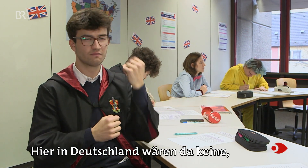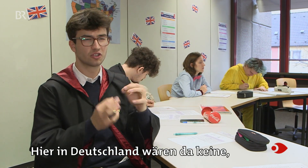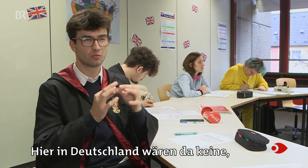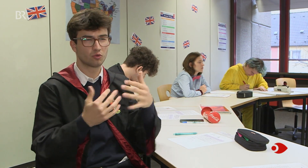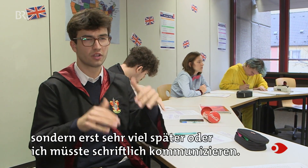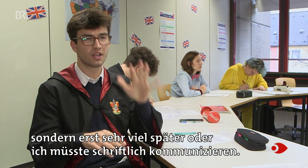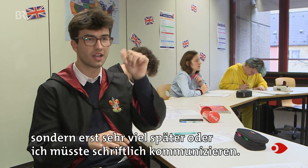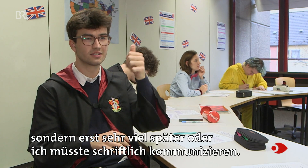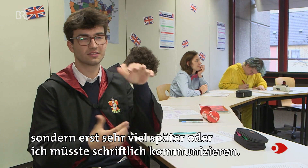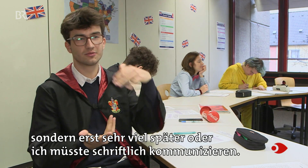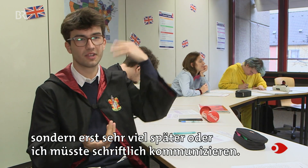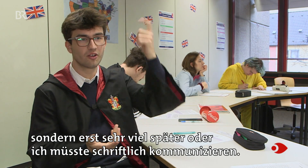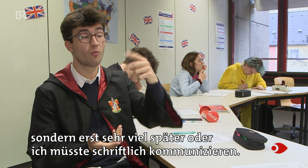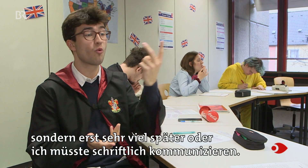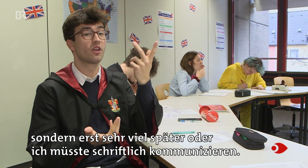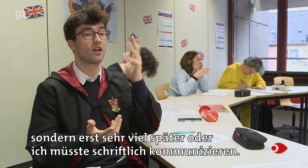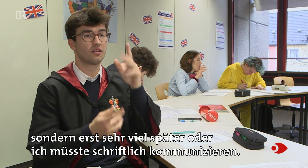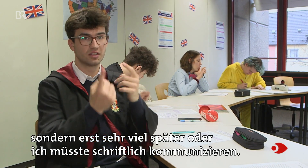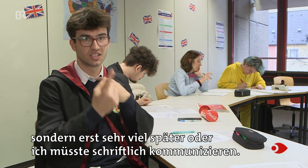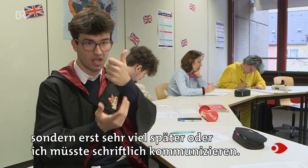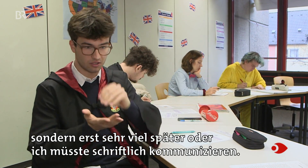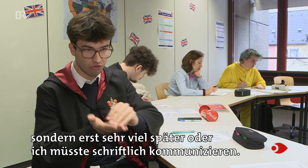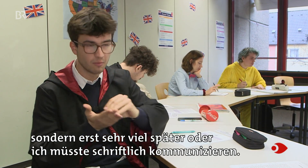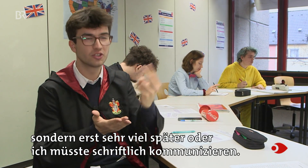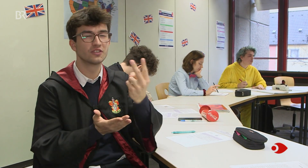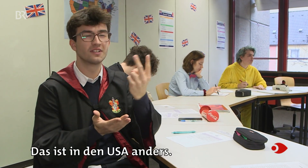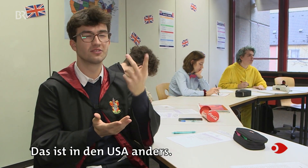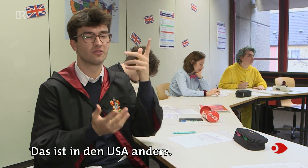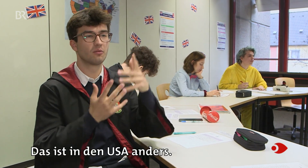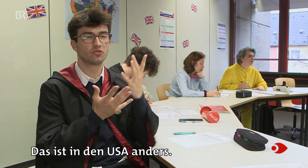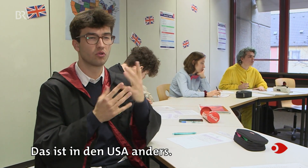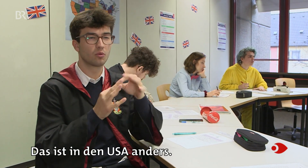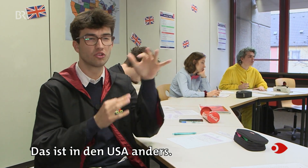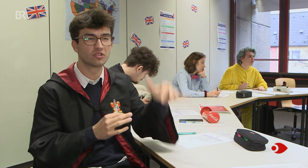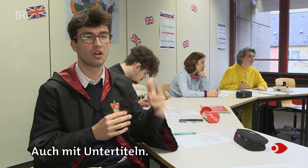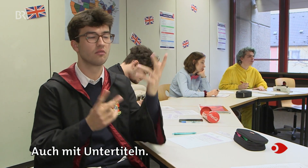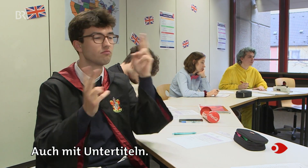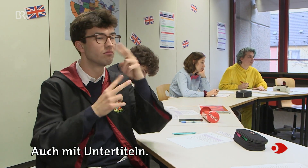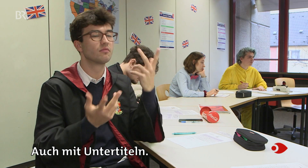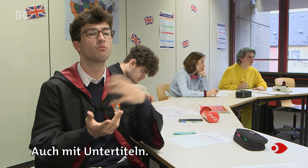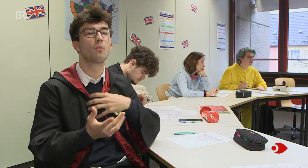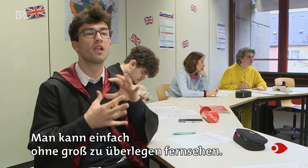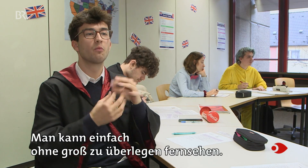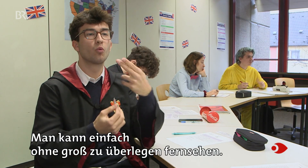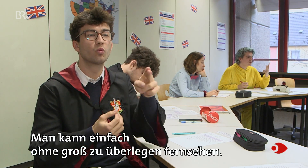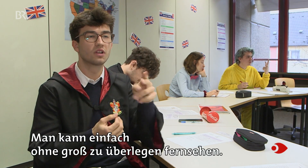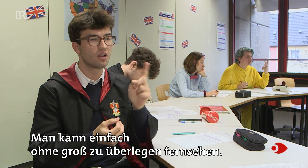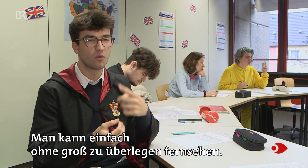keine, sondern erst sehr viel später oder ich müsste schriftlich kommunizieren. Das ist in den USA anders. Auch mit Untertiteln. Man kann einfach ohne groß zu